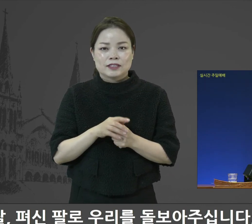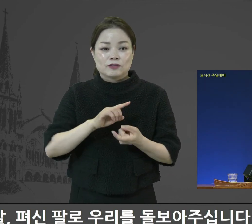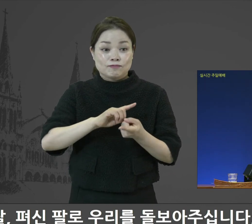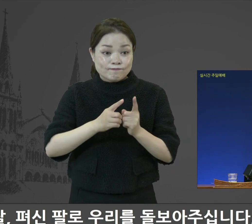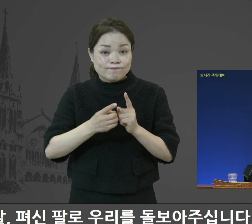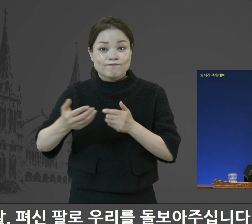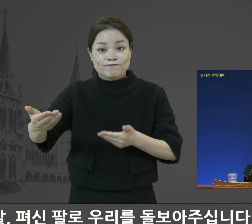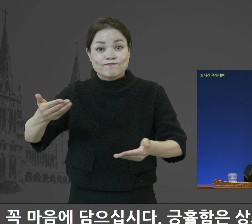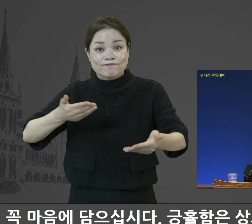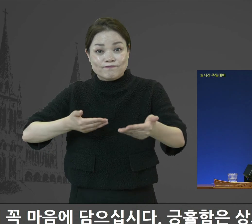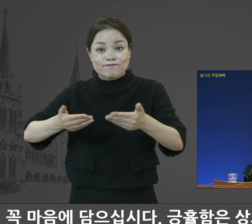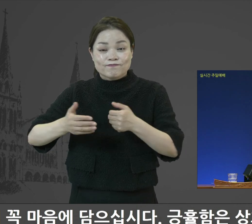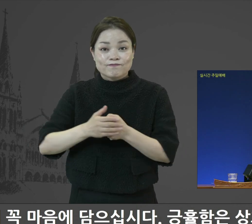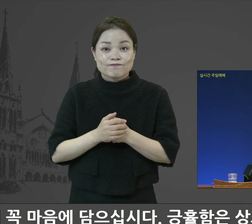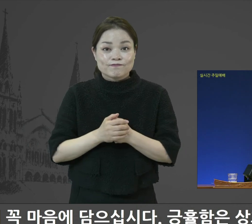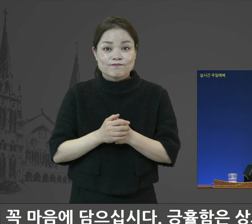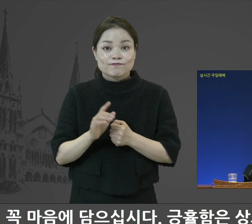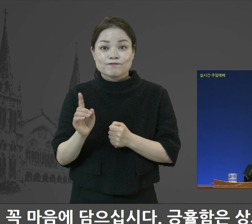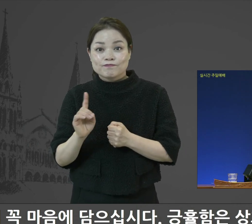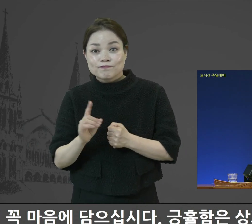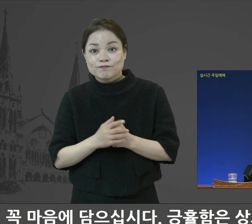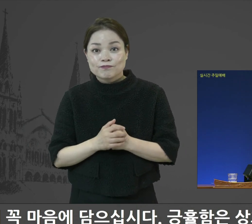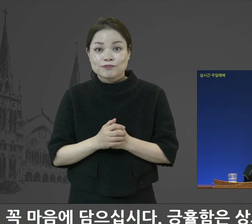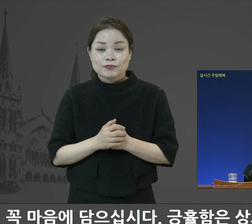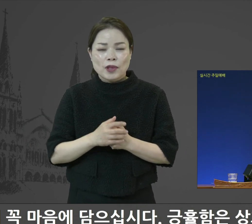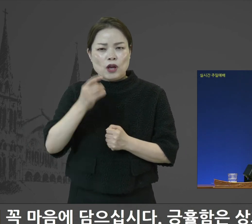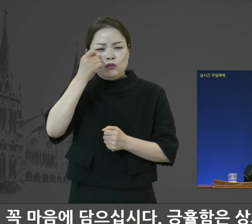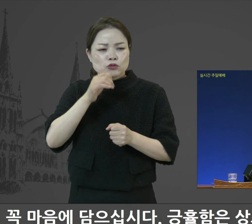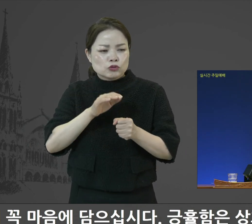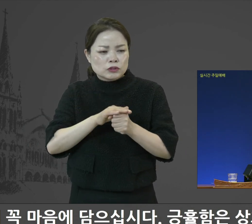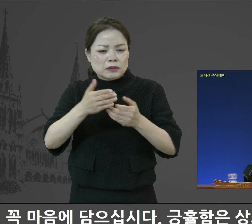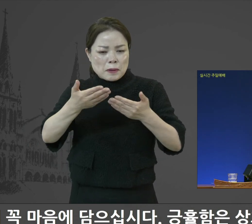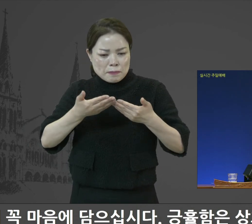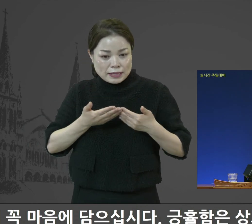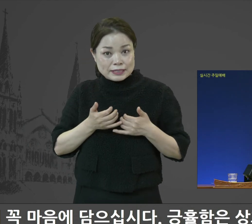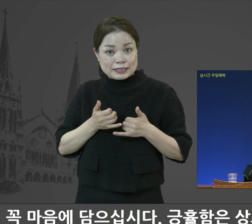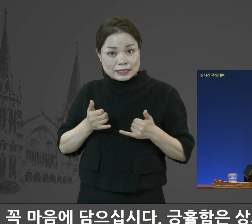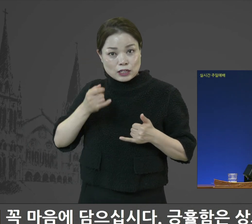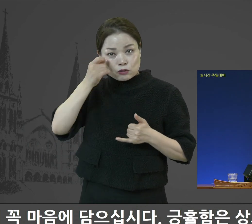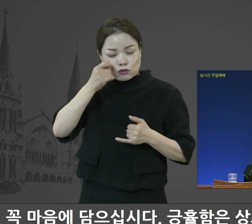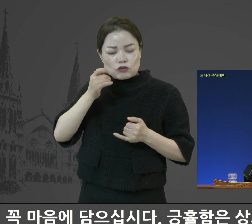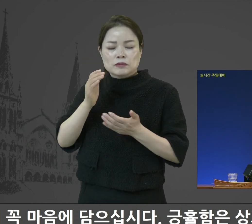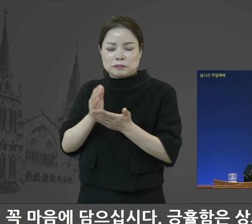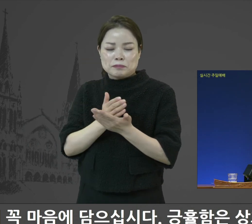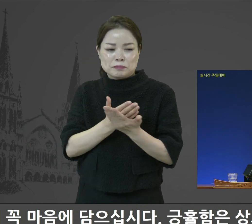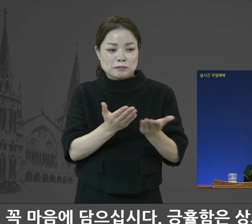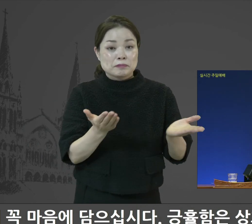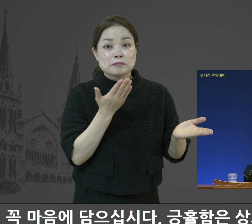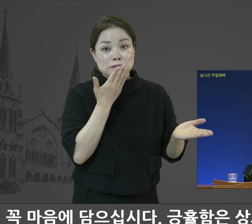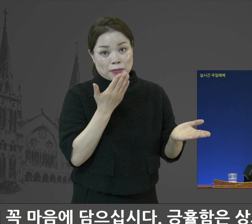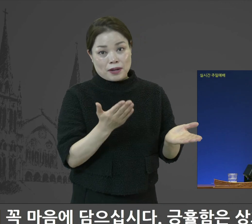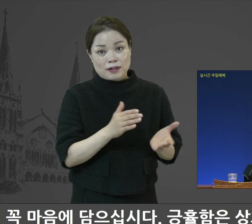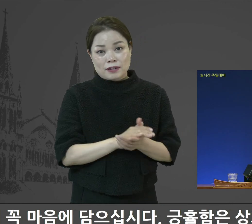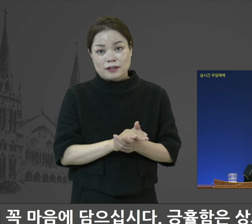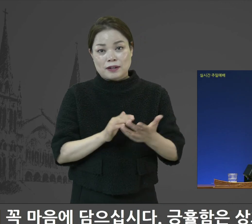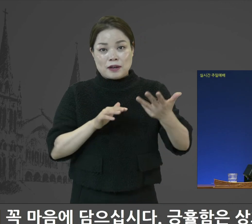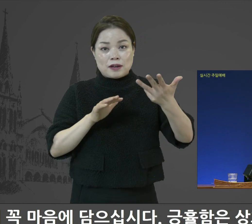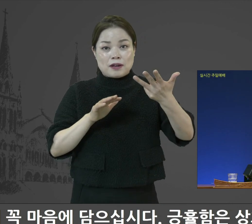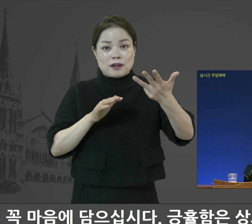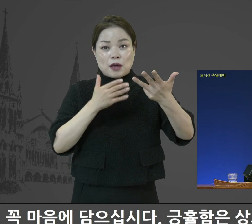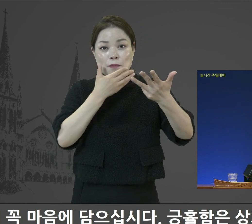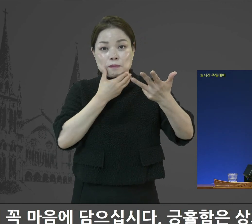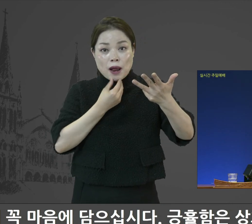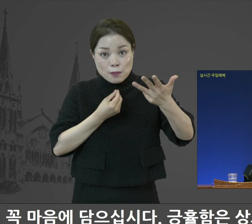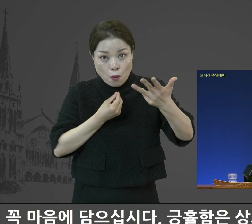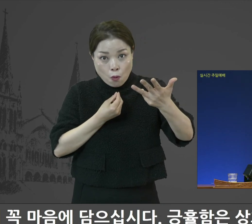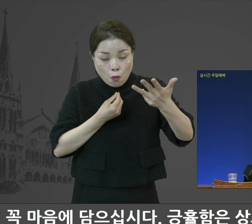상호적입니다. 무슨 얘기냐면 긍휼함을 받은 사람은 긍휼함을 베풀어야 됩니다. 팔복,